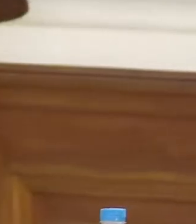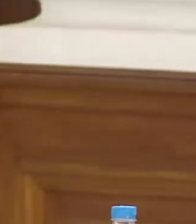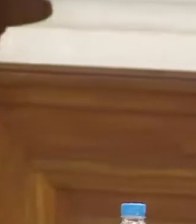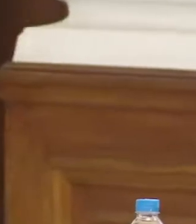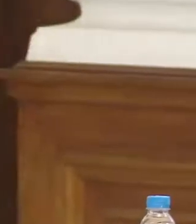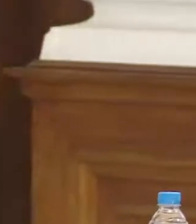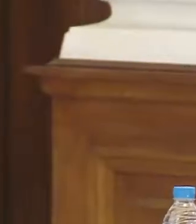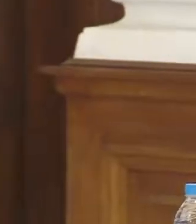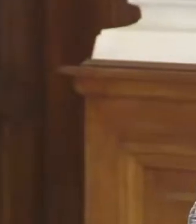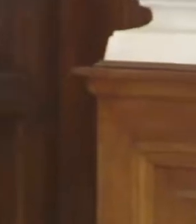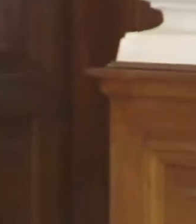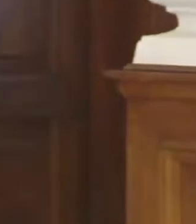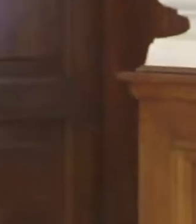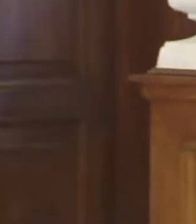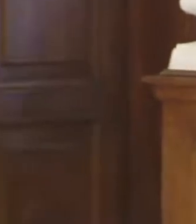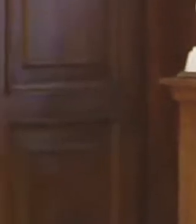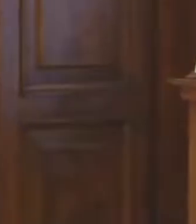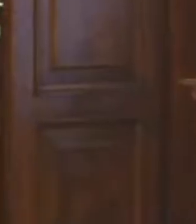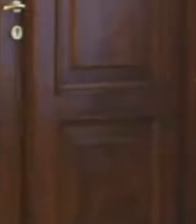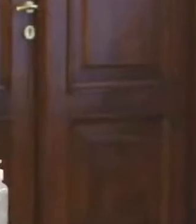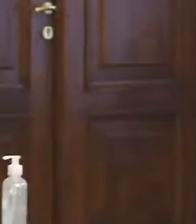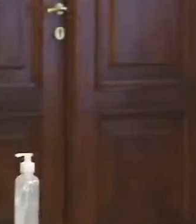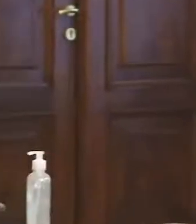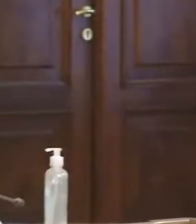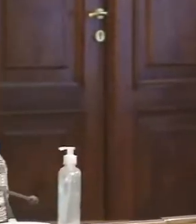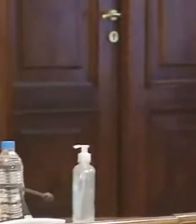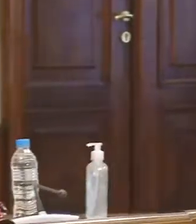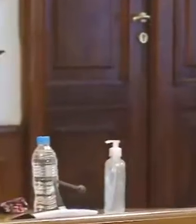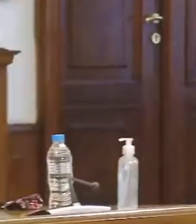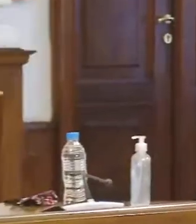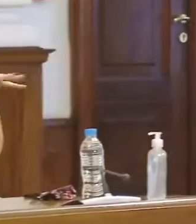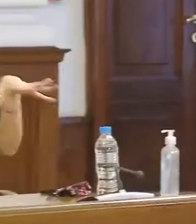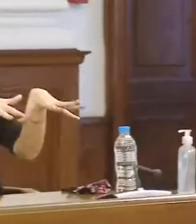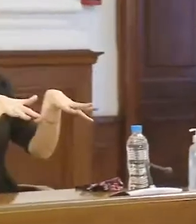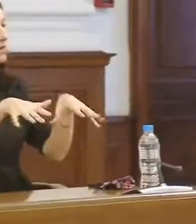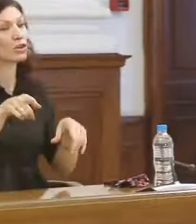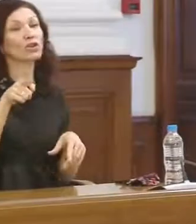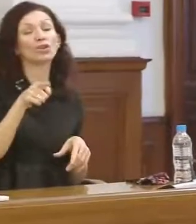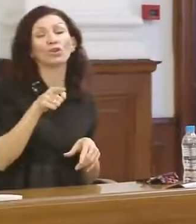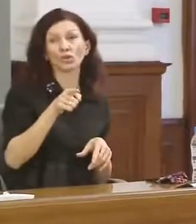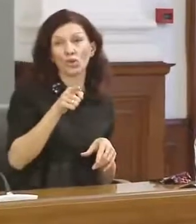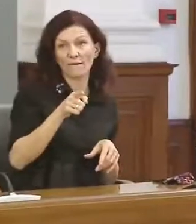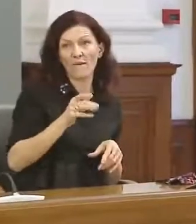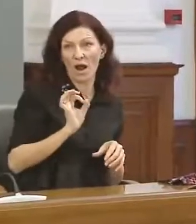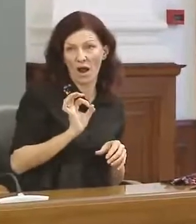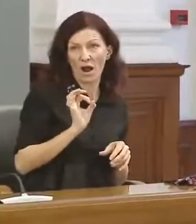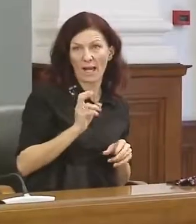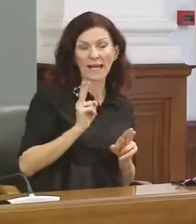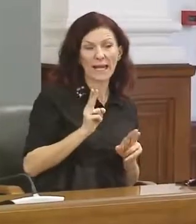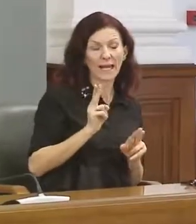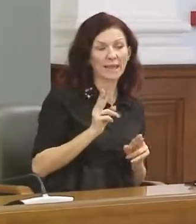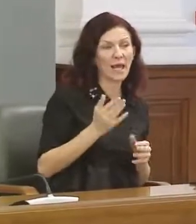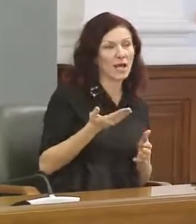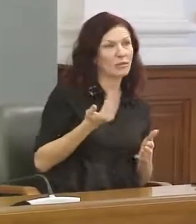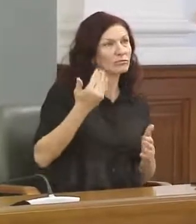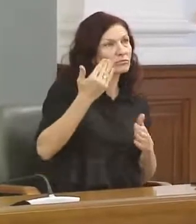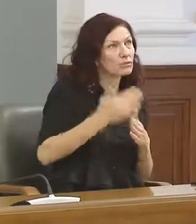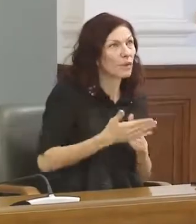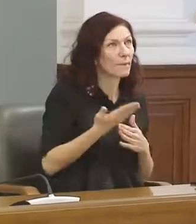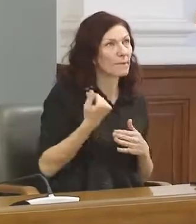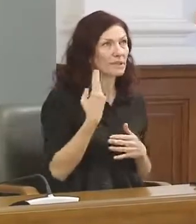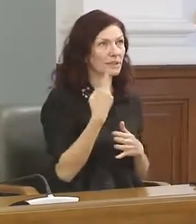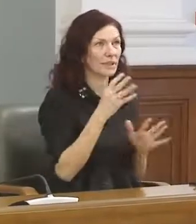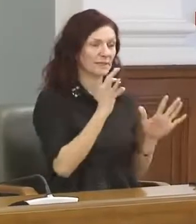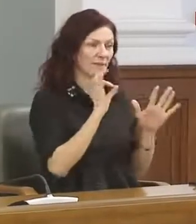от РНК на вируса, които не заразяват. Та това е критерия сега. До преди две седмици знаете,